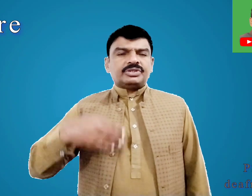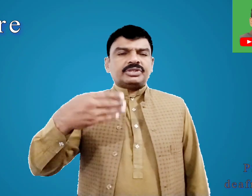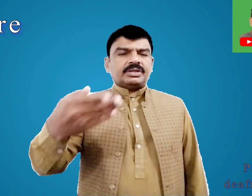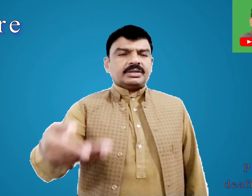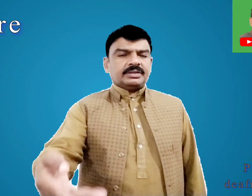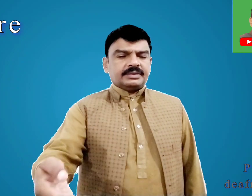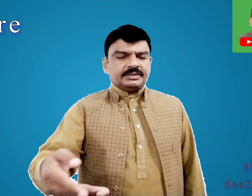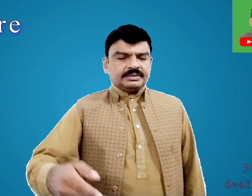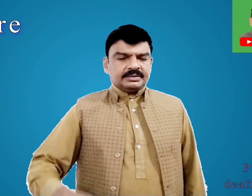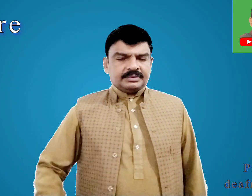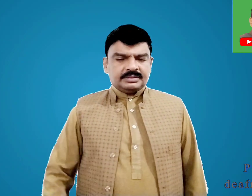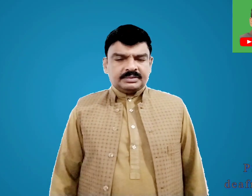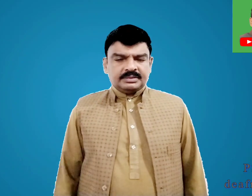future,